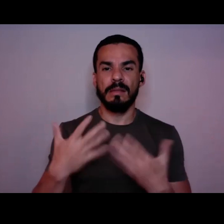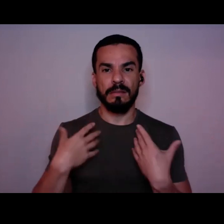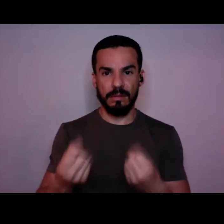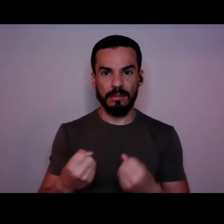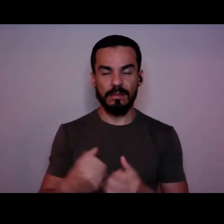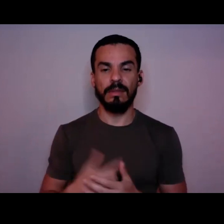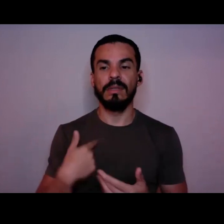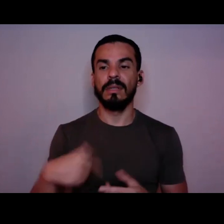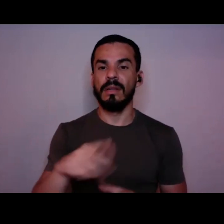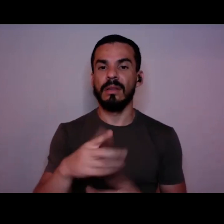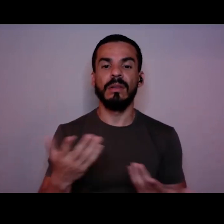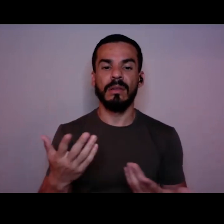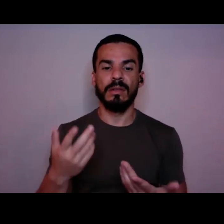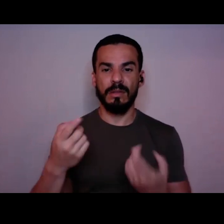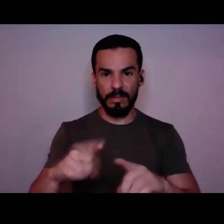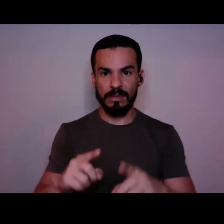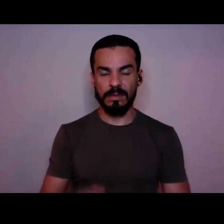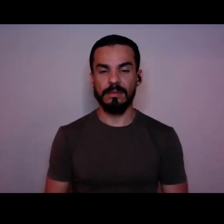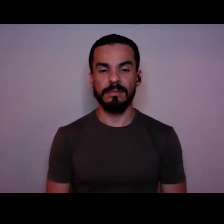que lo que está sucediendo